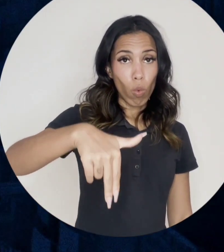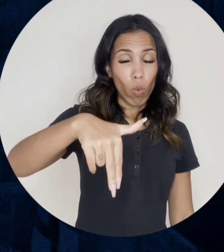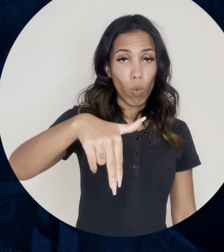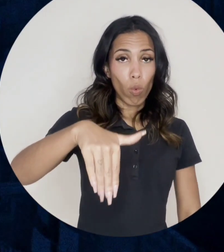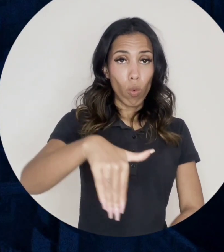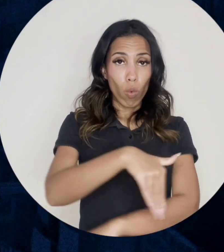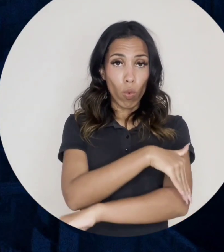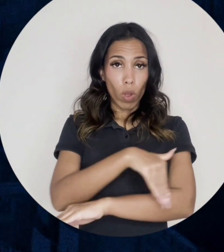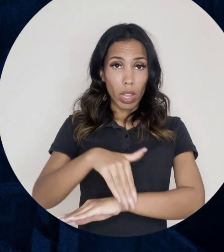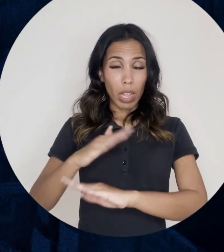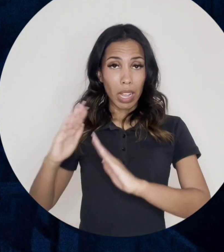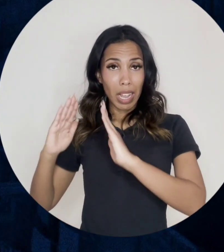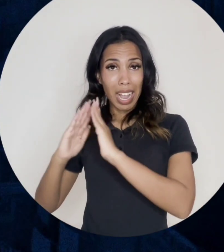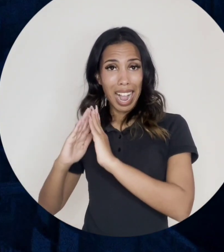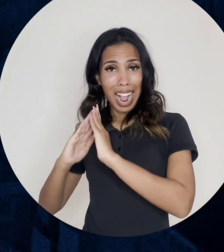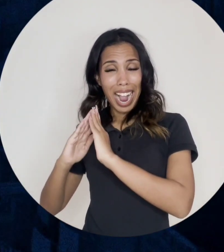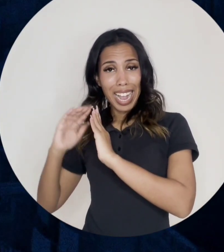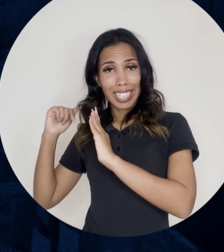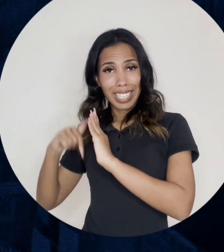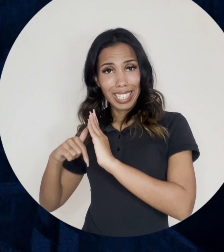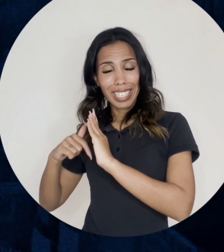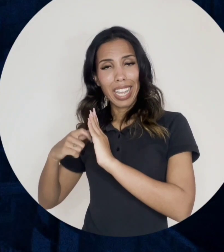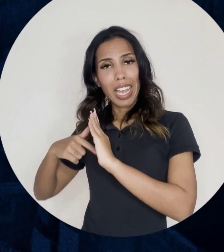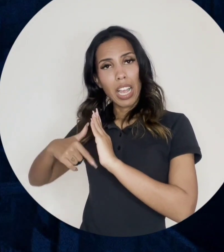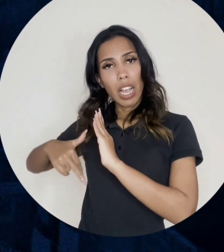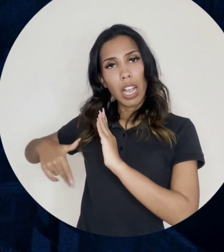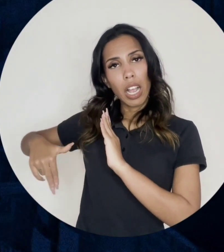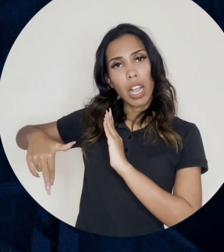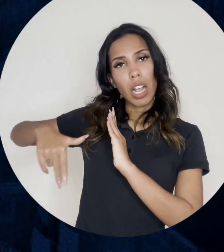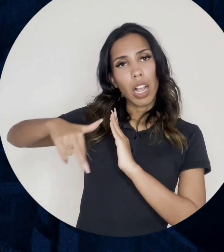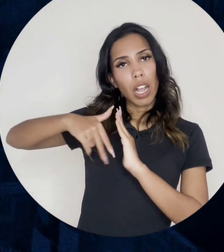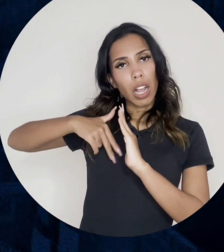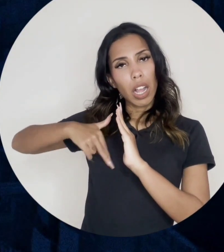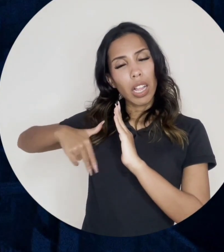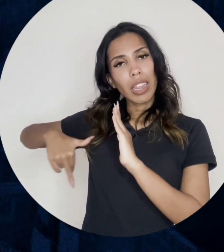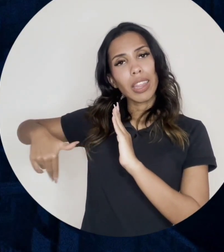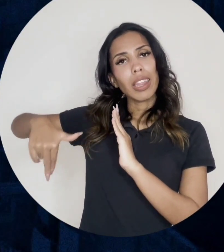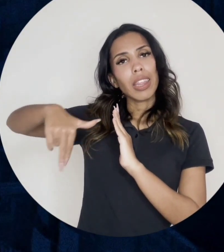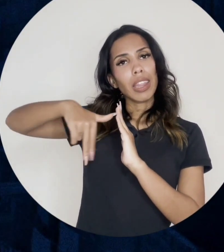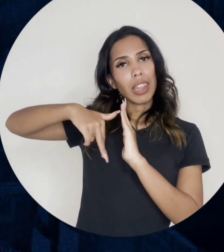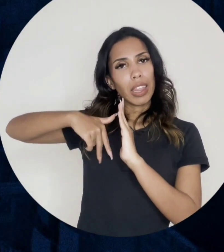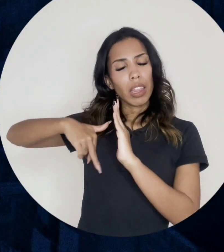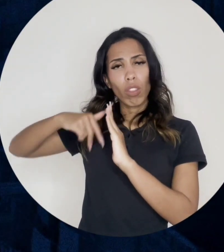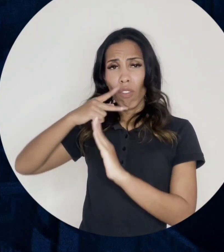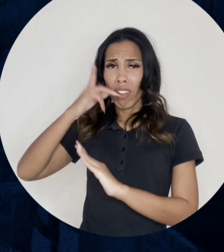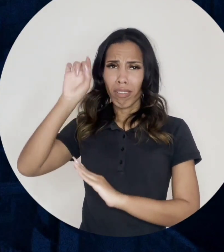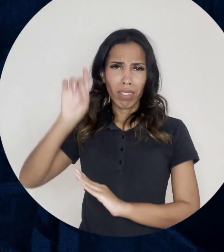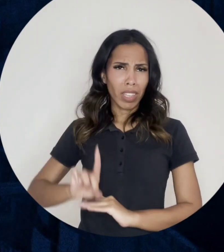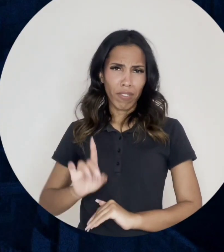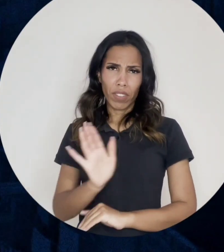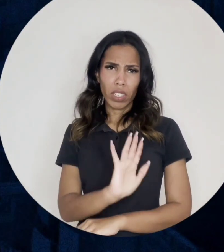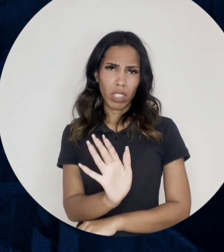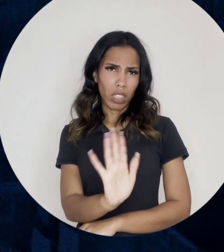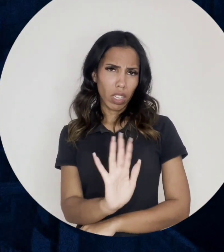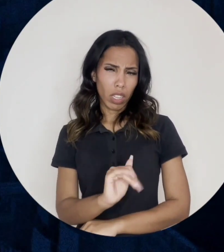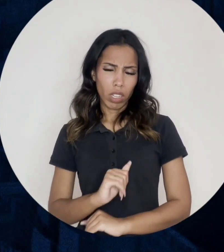se eu tenho casa, eu tenho que primeiro andar dentro da minha casa. E eu estou falando do deficiente.